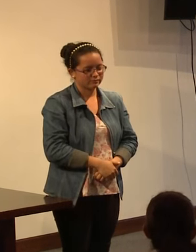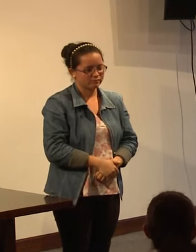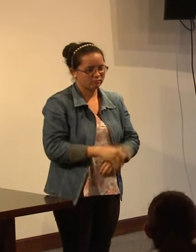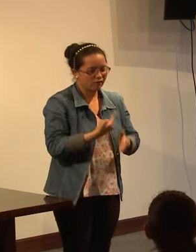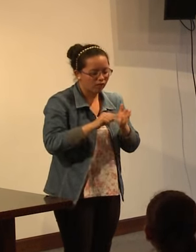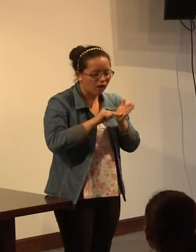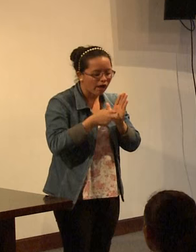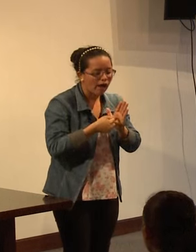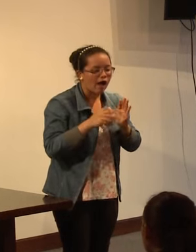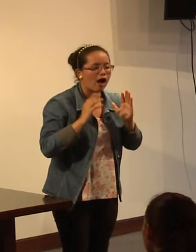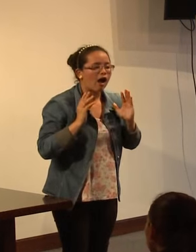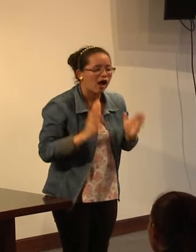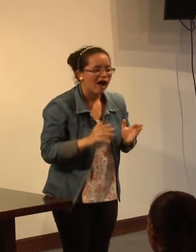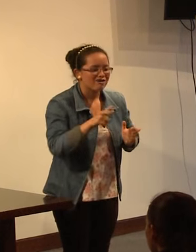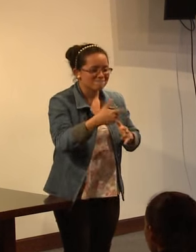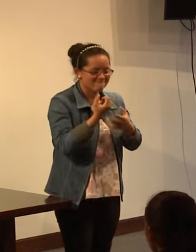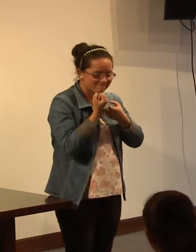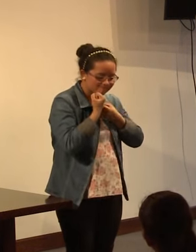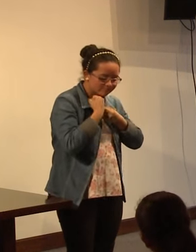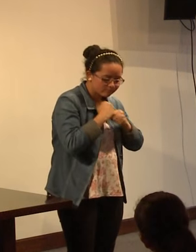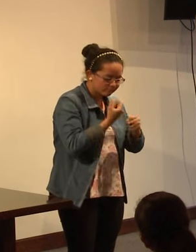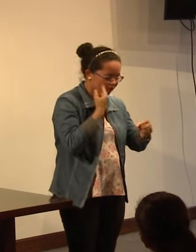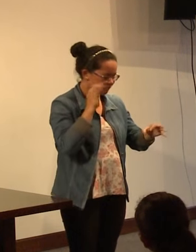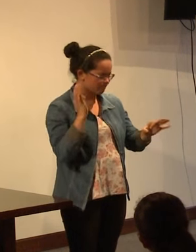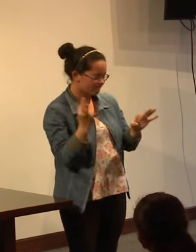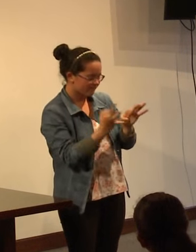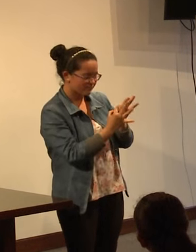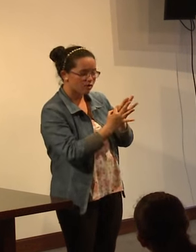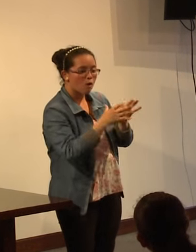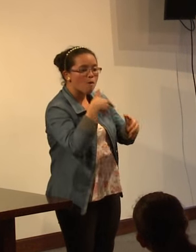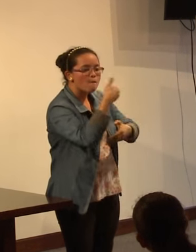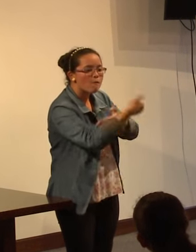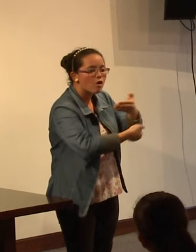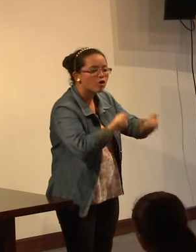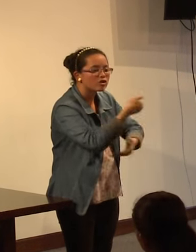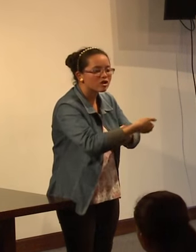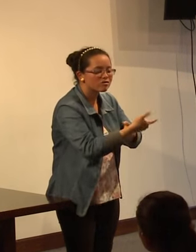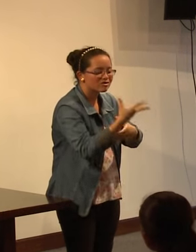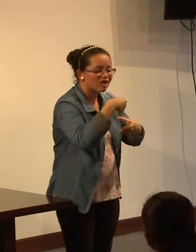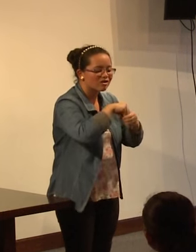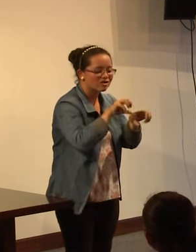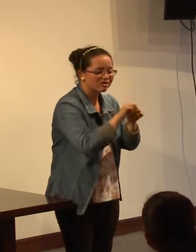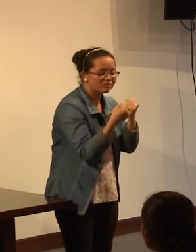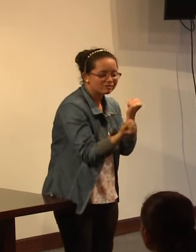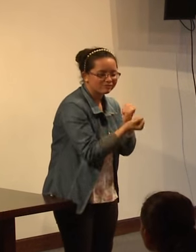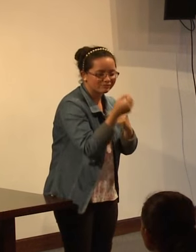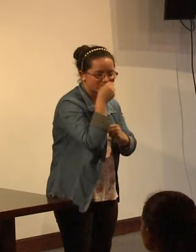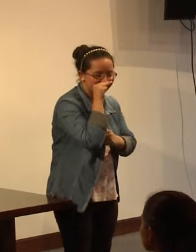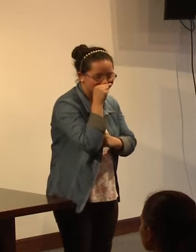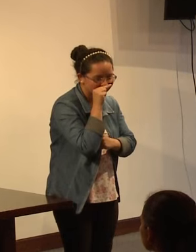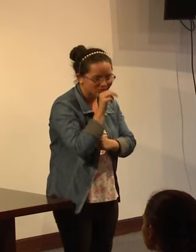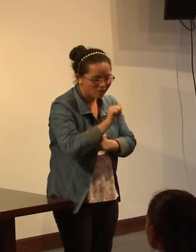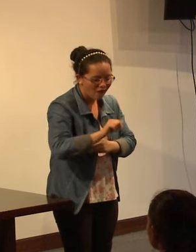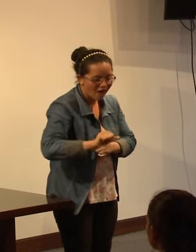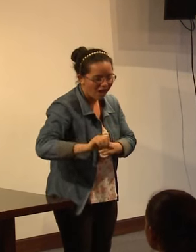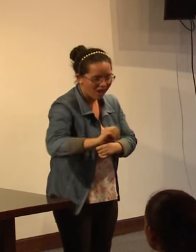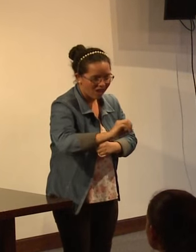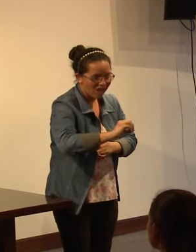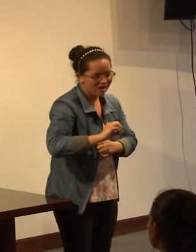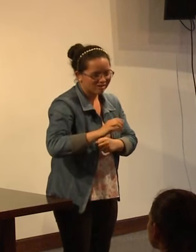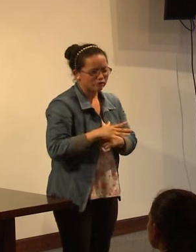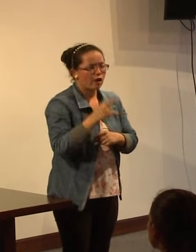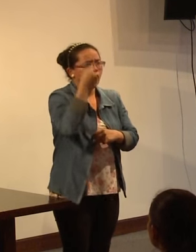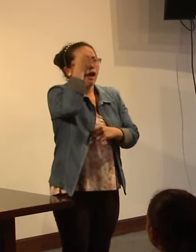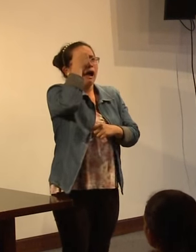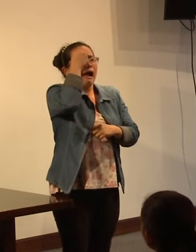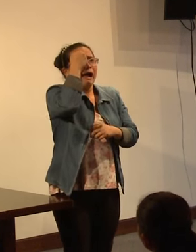uno tiene que ponerle el énfasis al proceso que desarrolla en el aula de clase, en el trabajo que está haciendo, y no